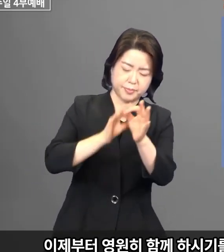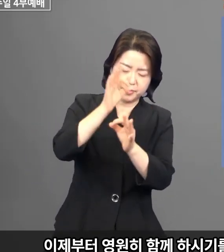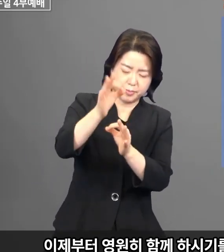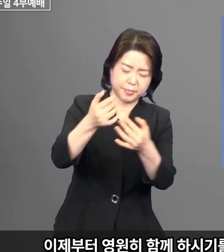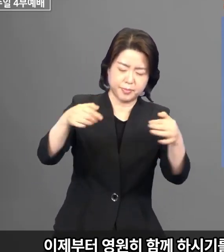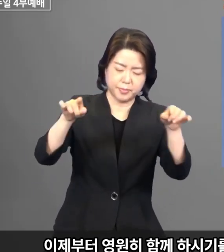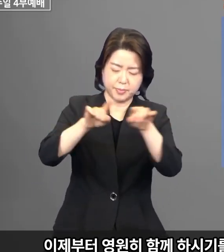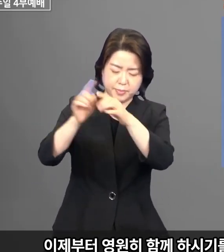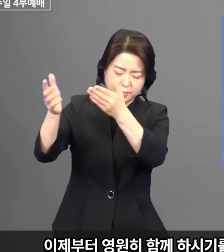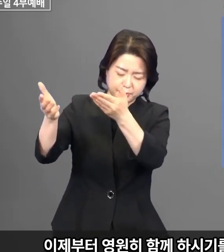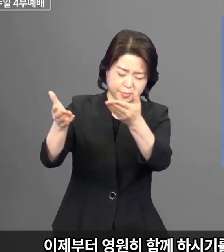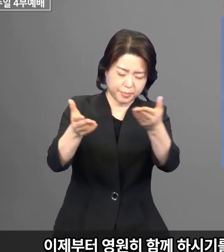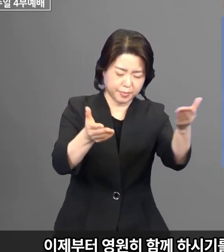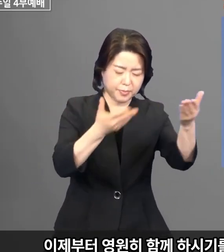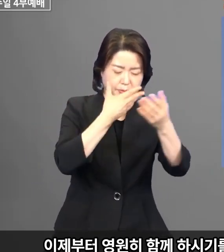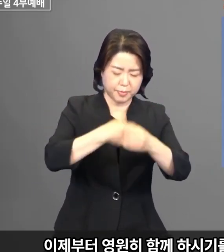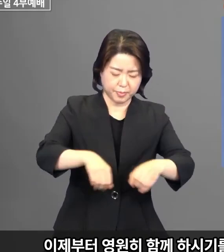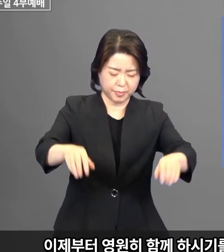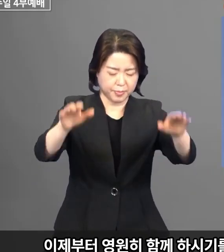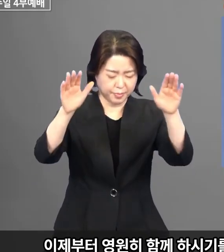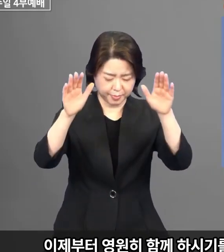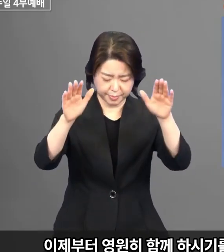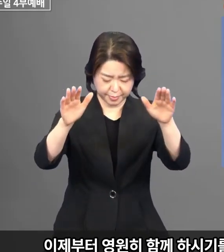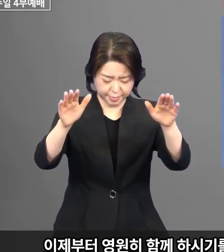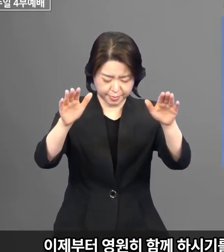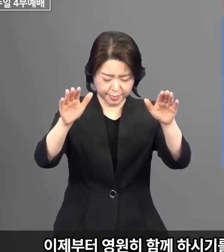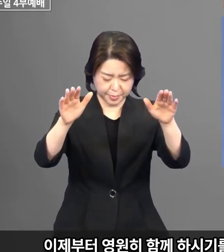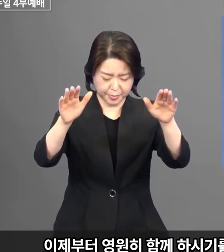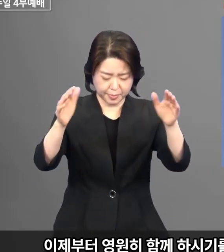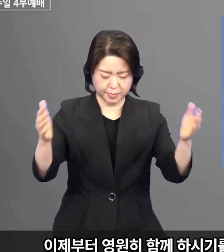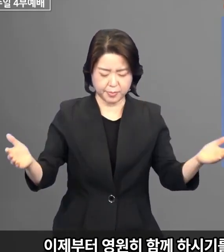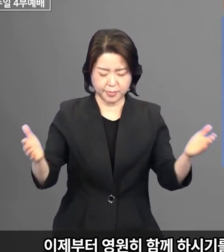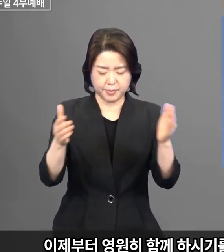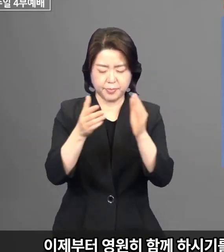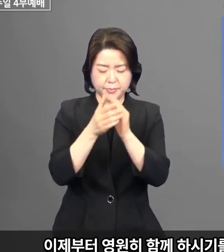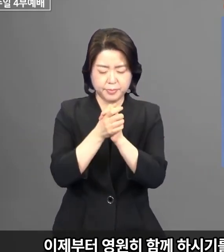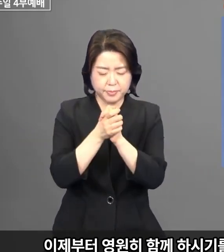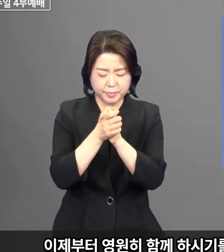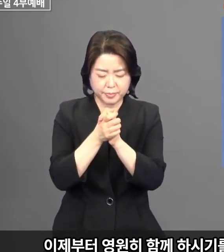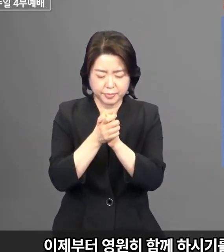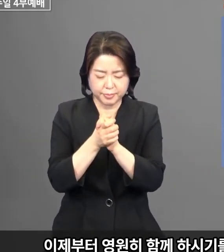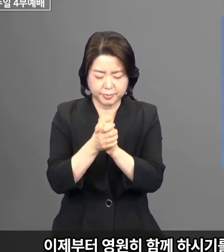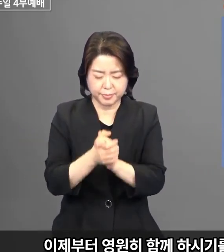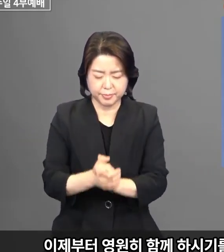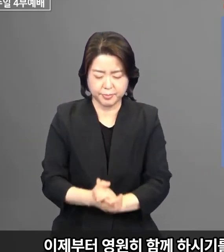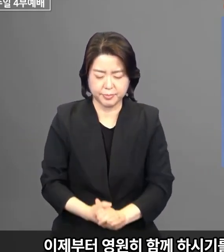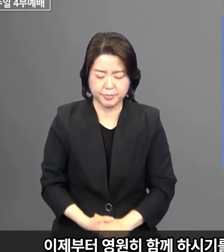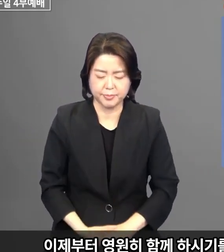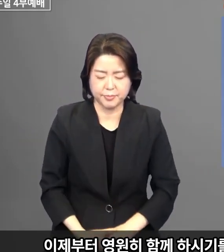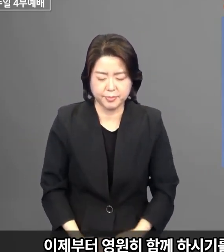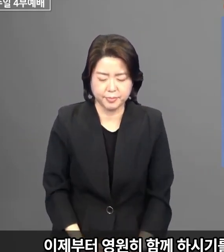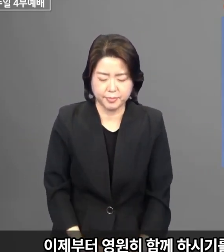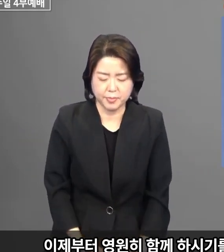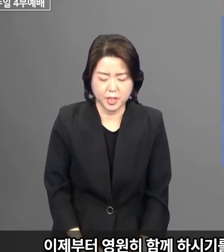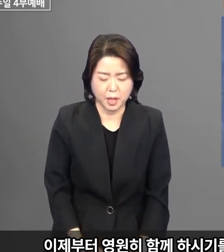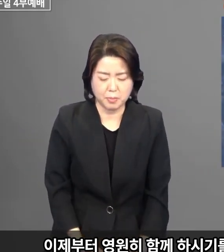함께 하시기를 축원하옵나이다. 아멘. 아멘.